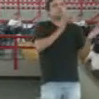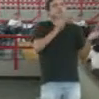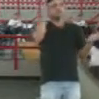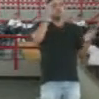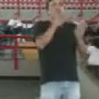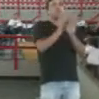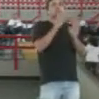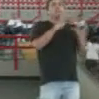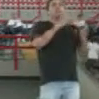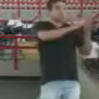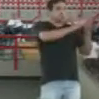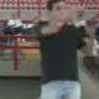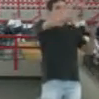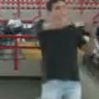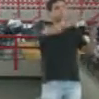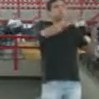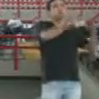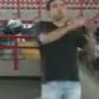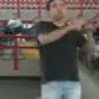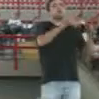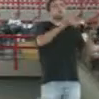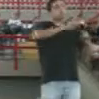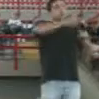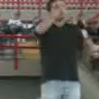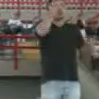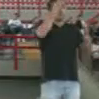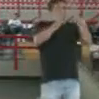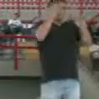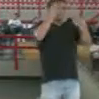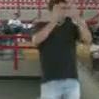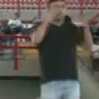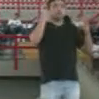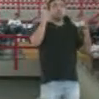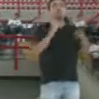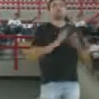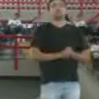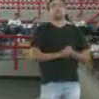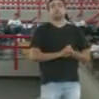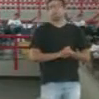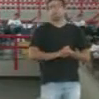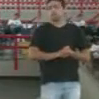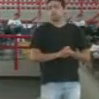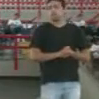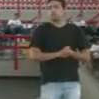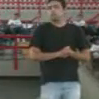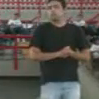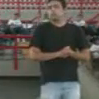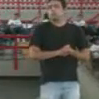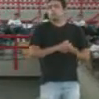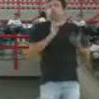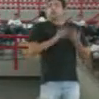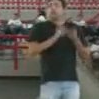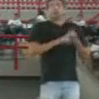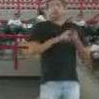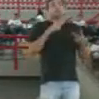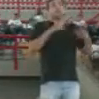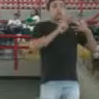num dicionário. Geralmente uma decoreba. Cultura livresca. Bora de novo.